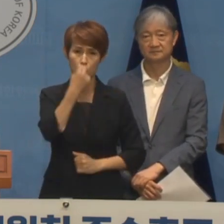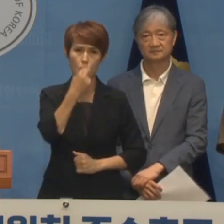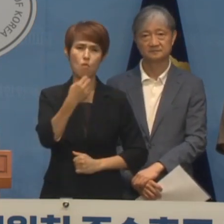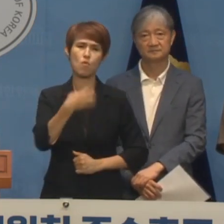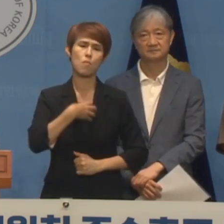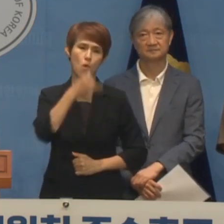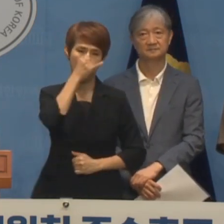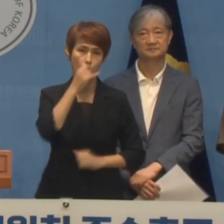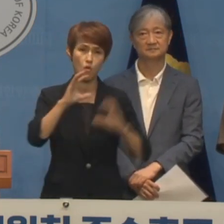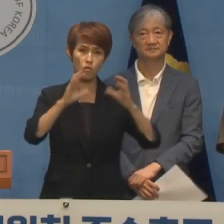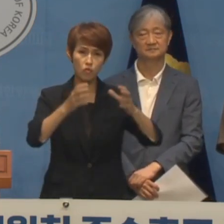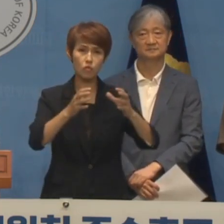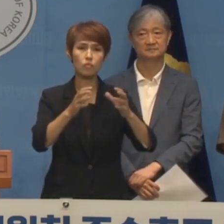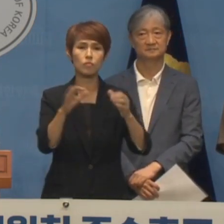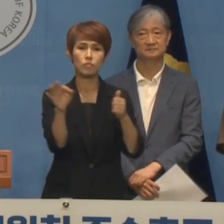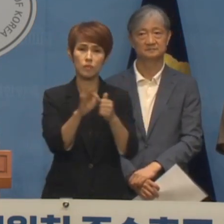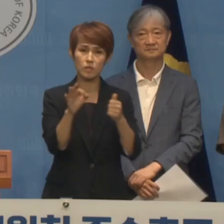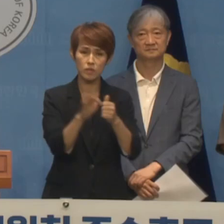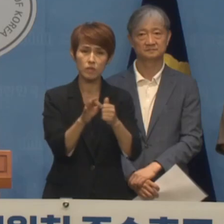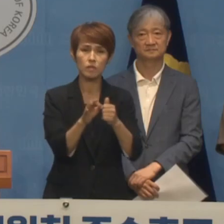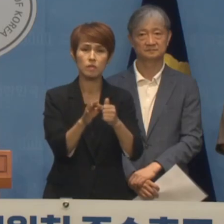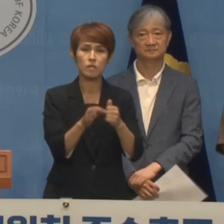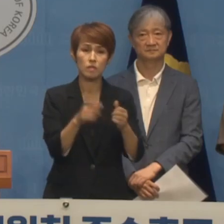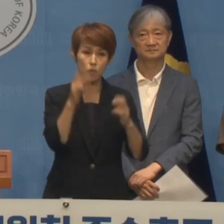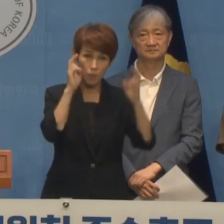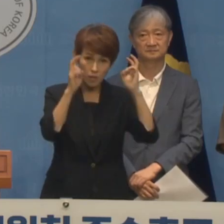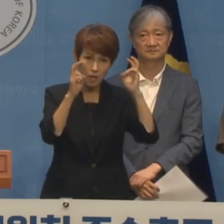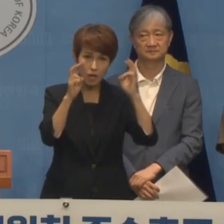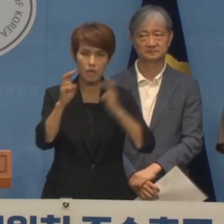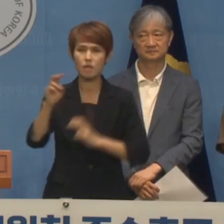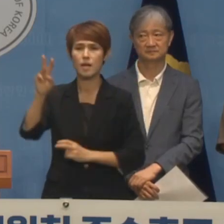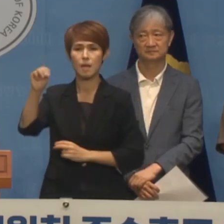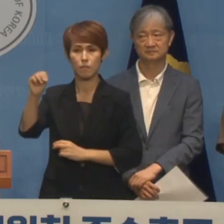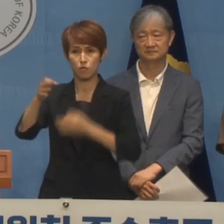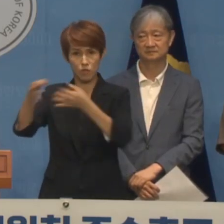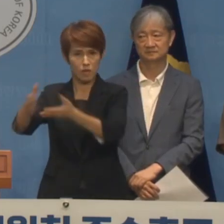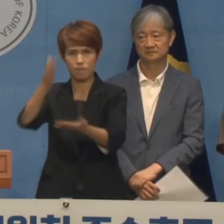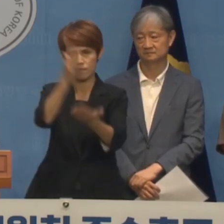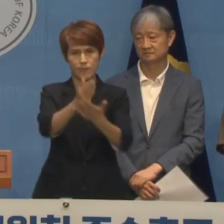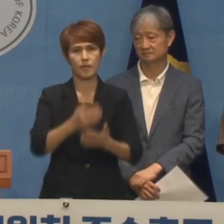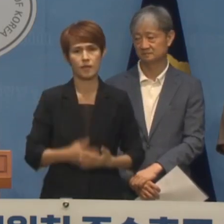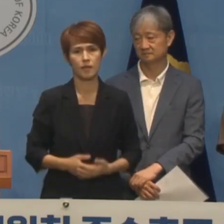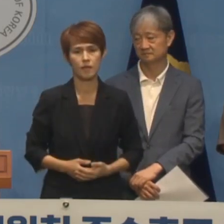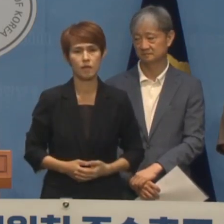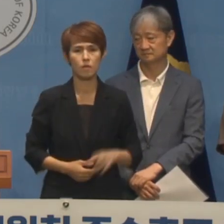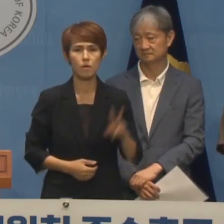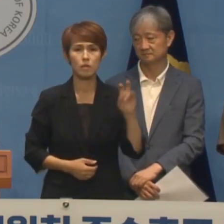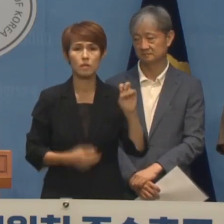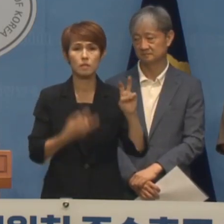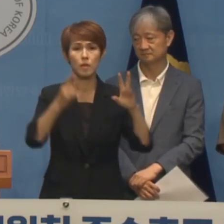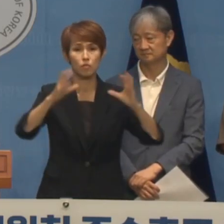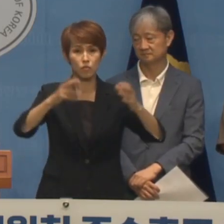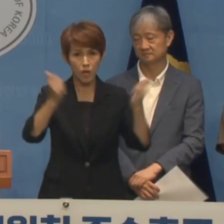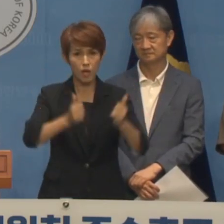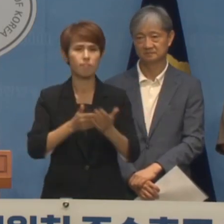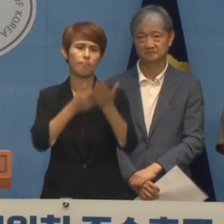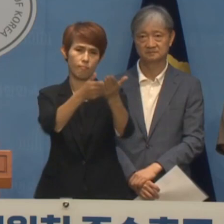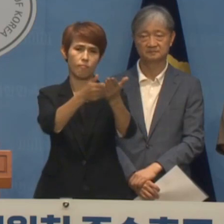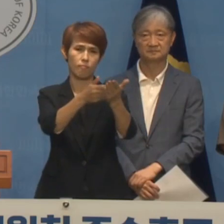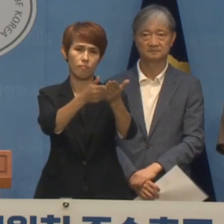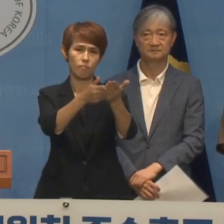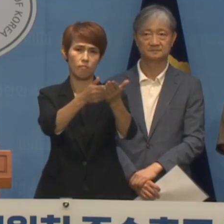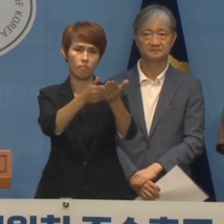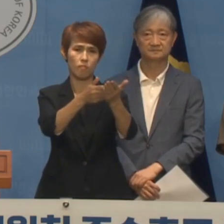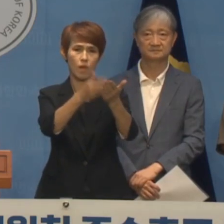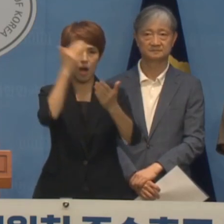국민연금은 악질 투기 자본 MBK에 대한 투자를 당장 멈춰야 합니다. 더불어 22대 국회에게 바랍니다. 건전한